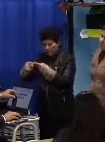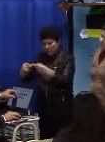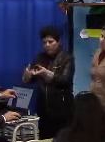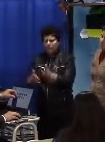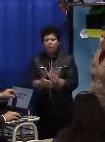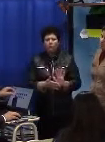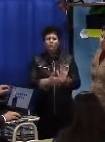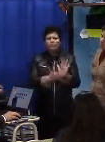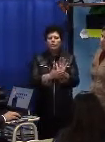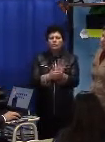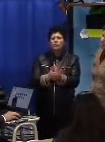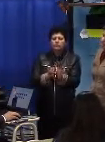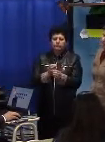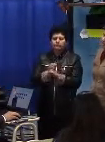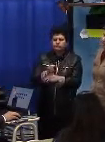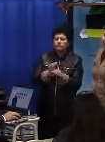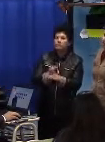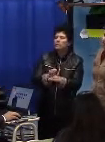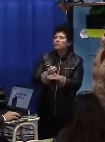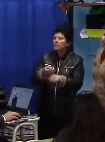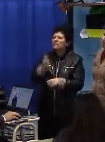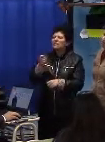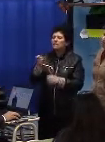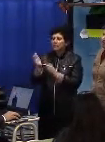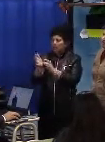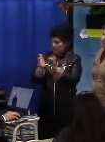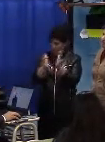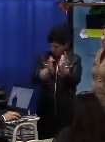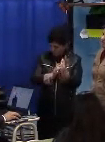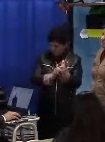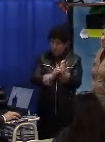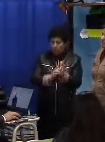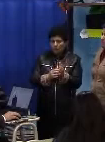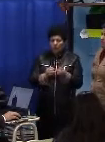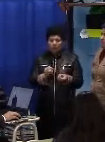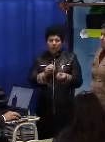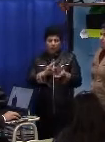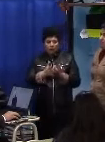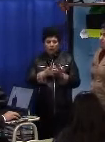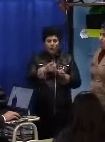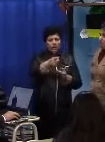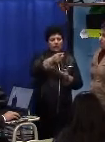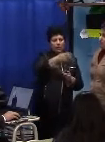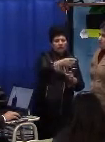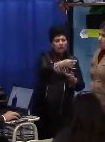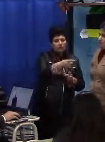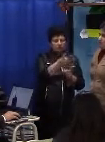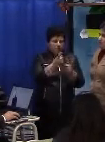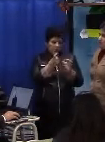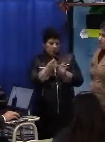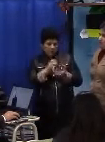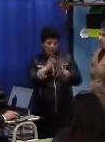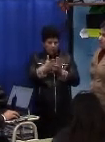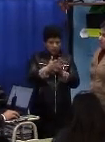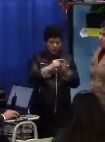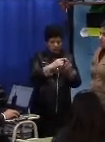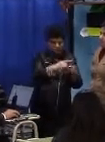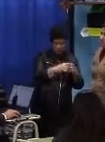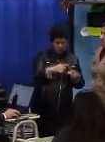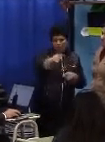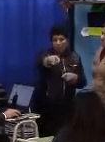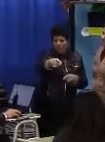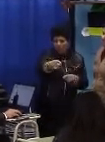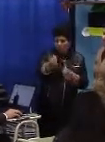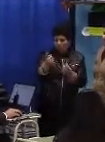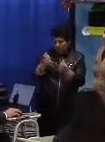mostrarle a Jesús como ella necesite ser, como